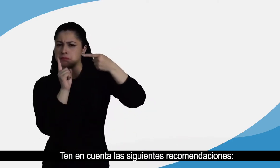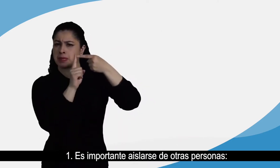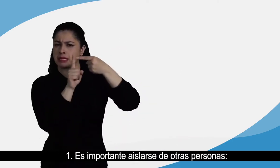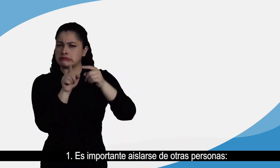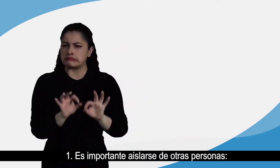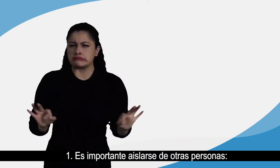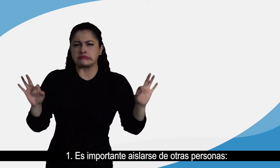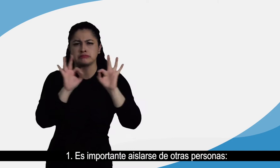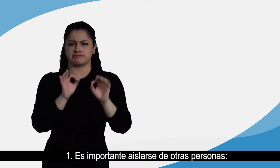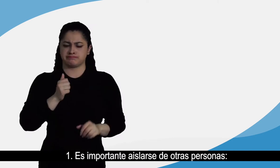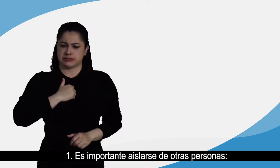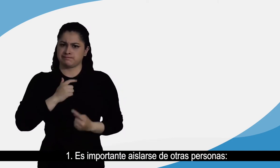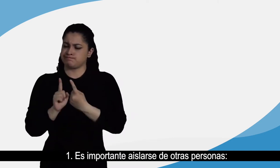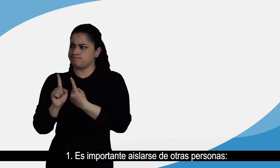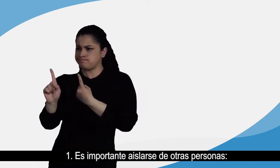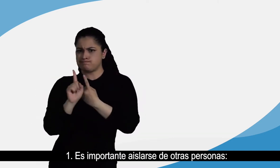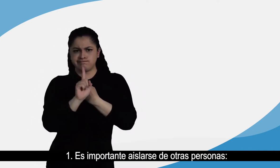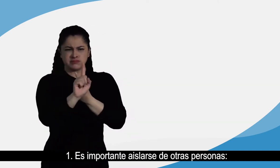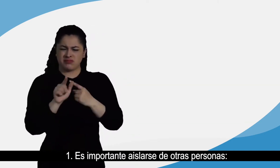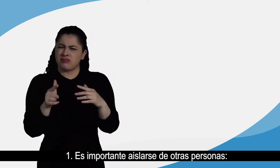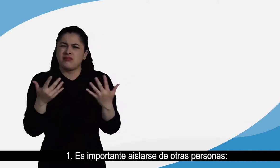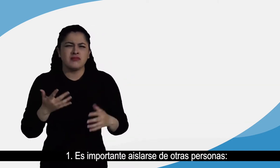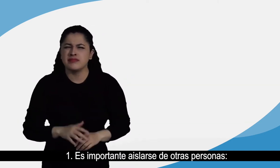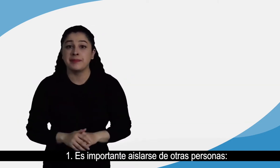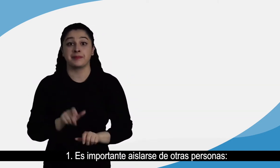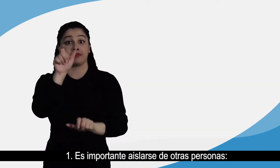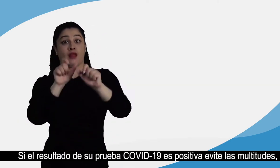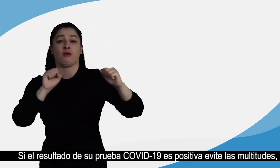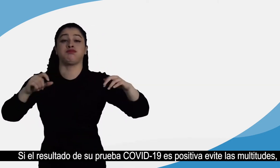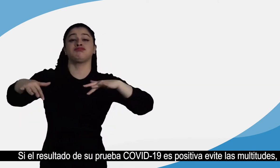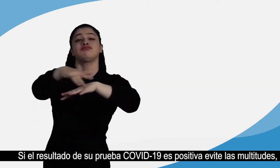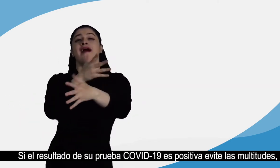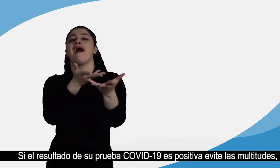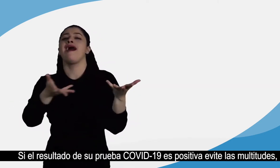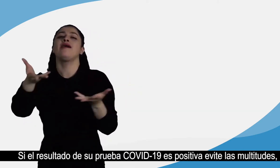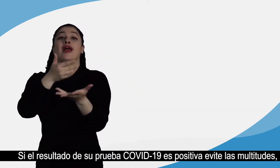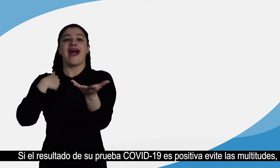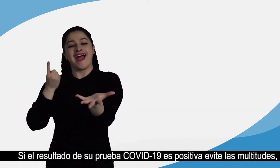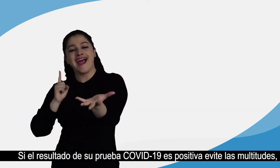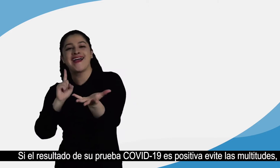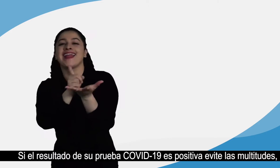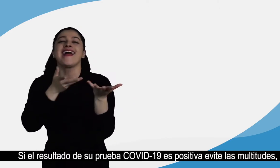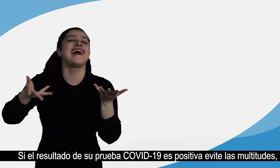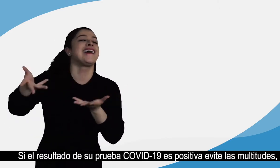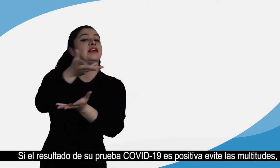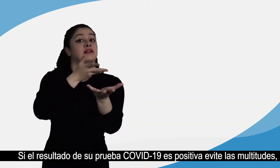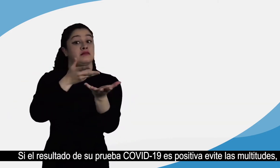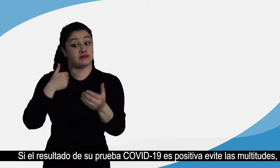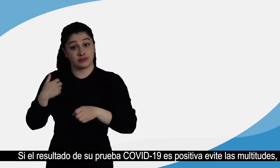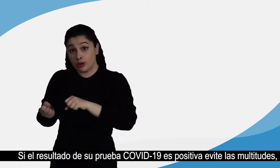Primero, es importante aislarse de otras personas Si el resultado de su prueba COVID-19 es positiva, evite las